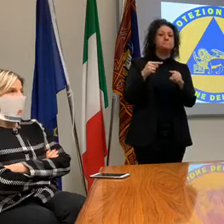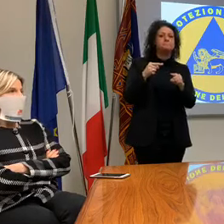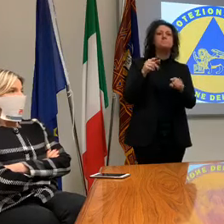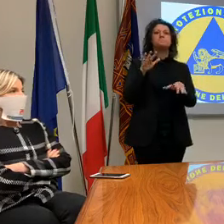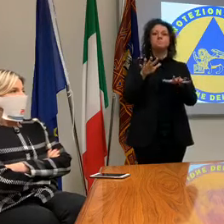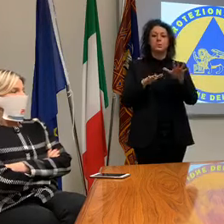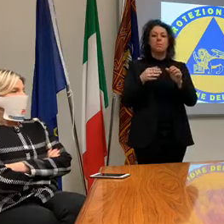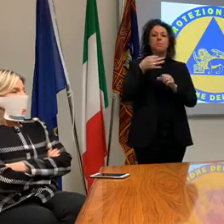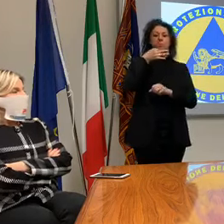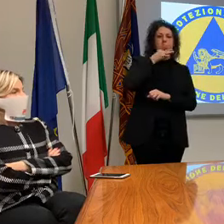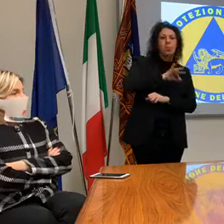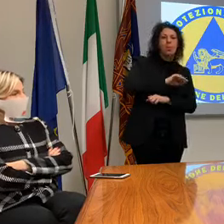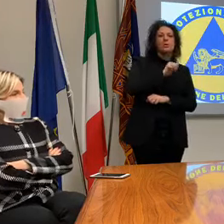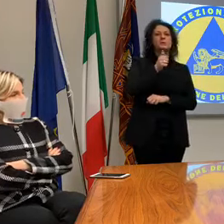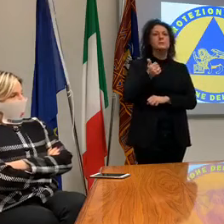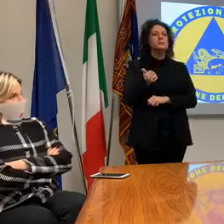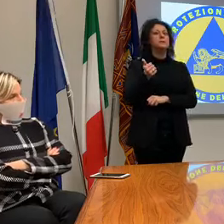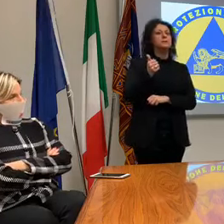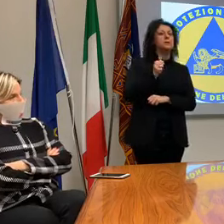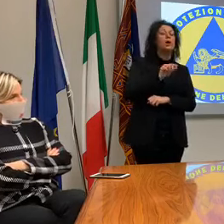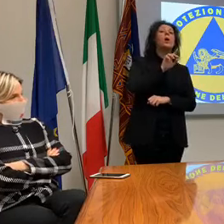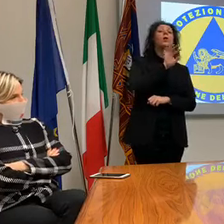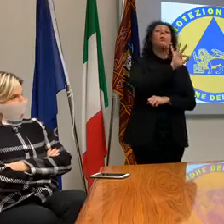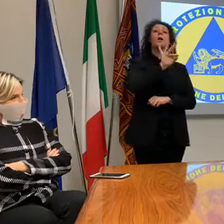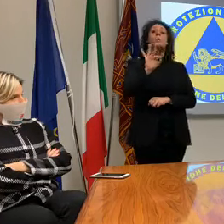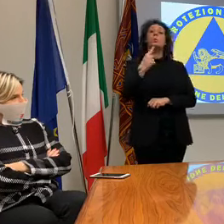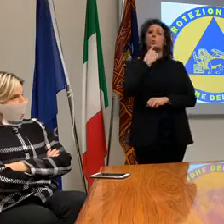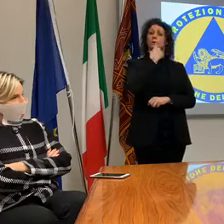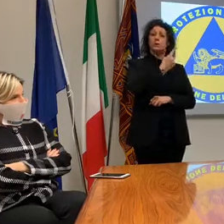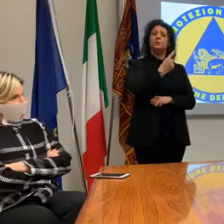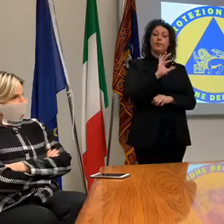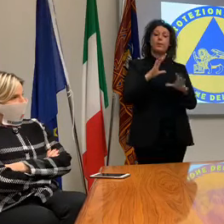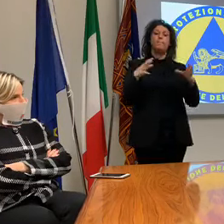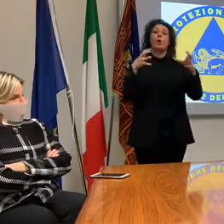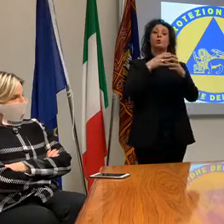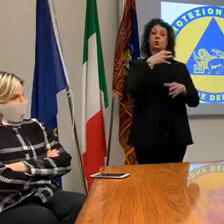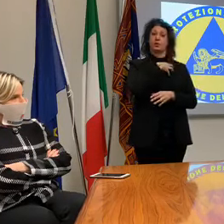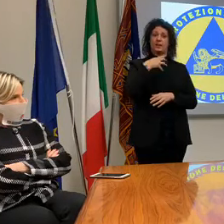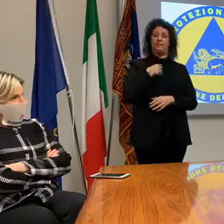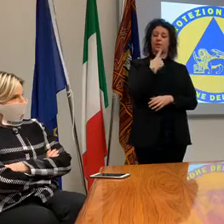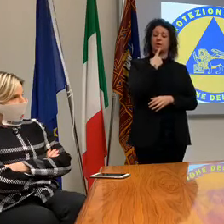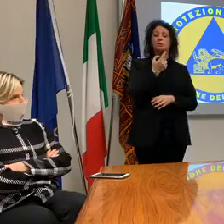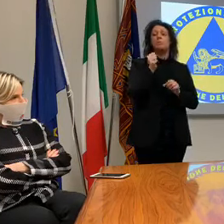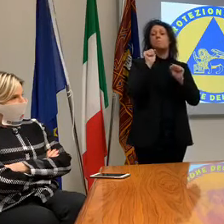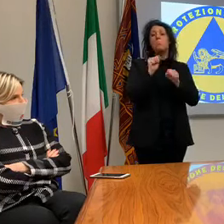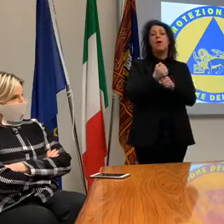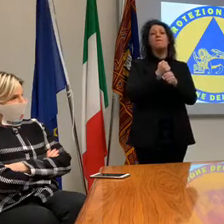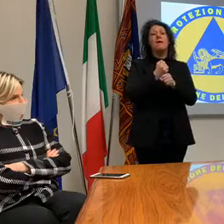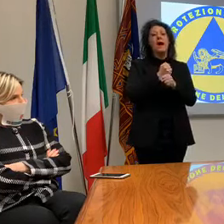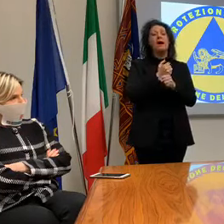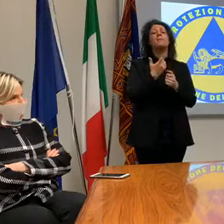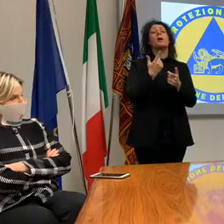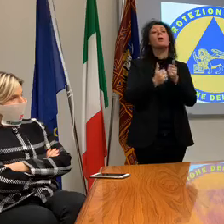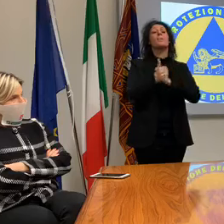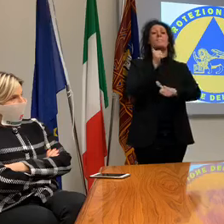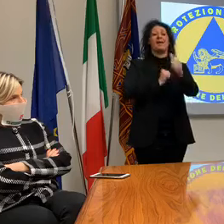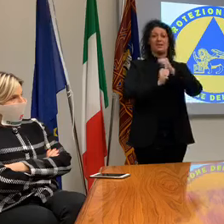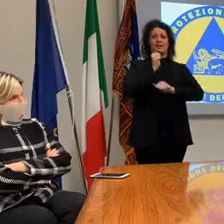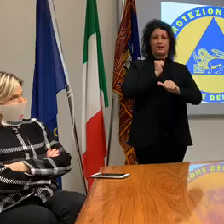dice nel mondo scientifico che può essere un farmaco preventivo. Qualcun altro dice che è teratogeno e dà